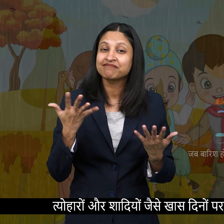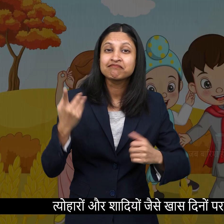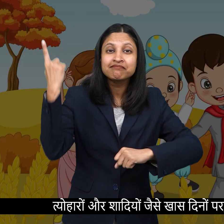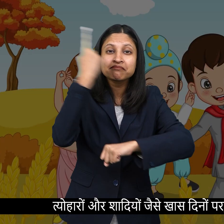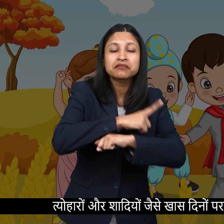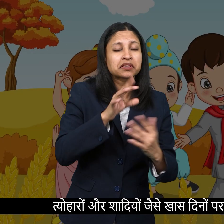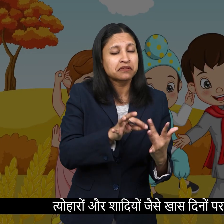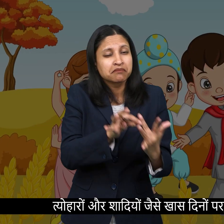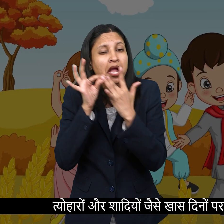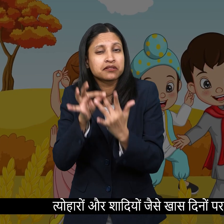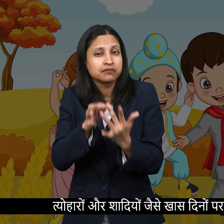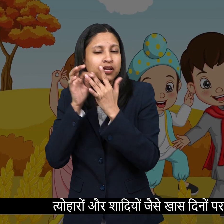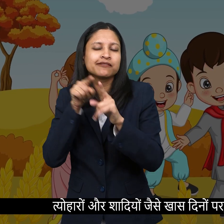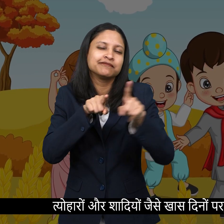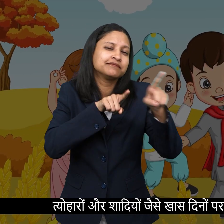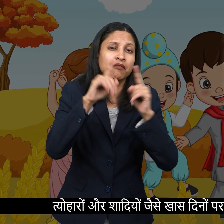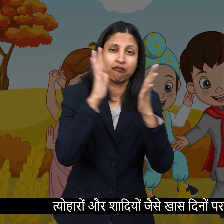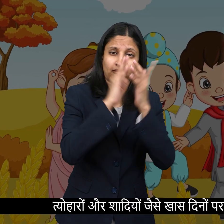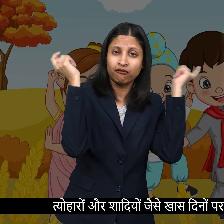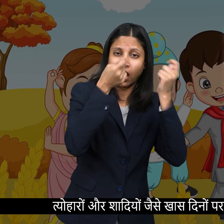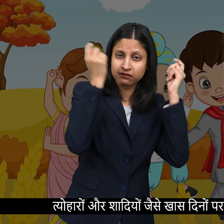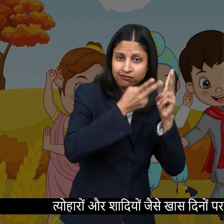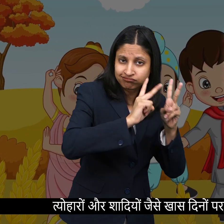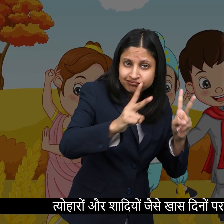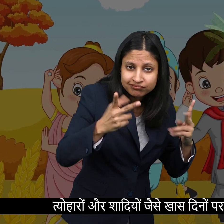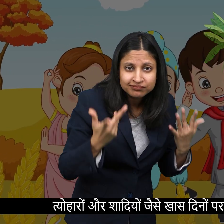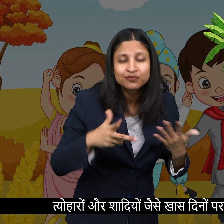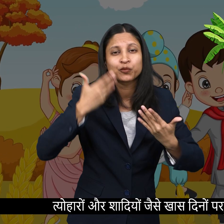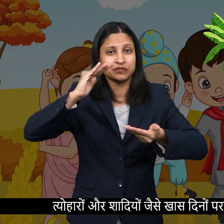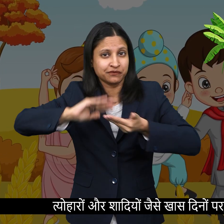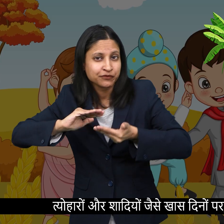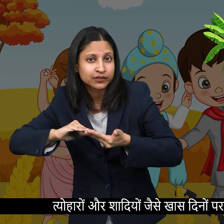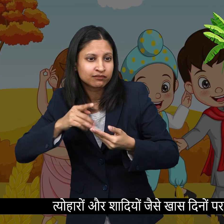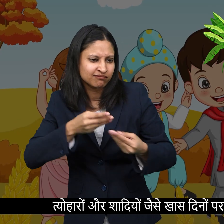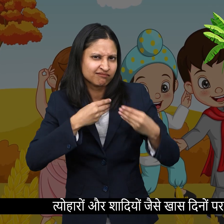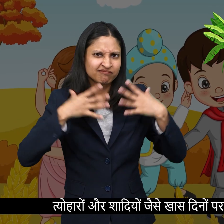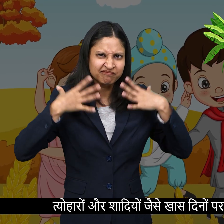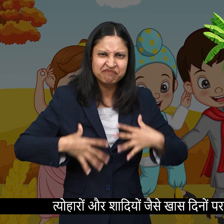त्योहारों और शादियों में जैसे खास दिनों पर हम भारी और रंगीन पोशाकें पहनते हैं।